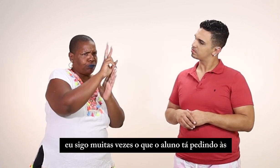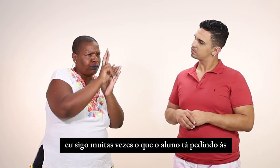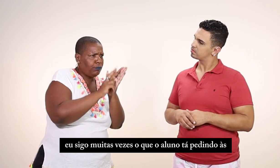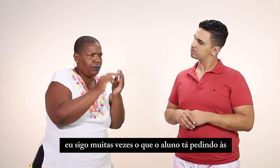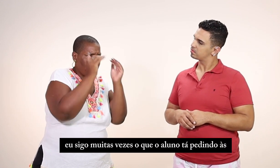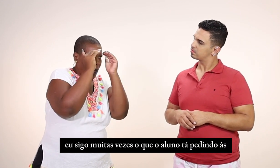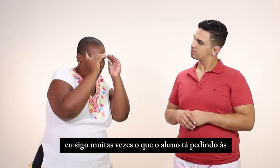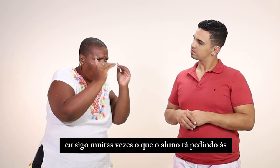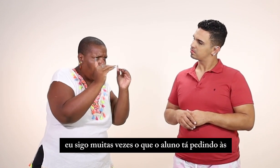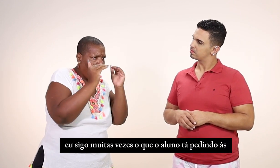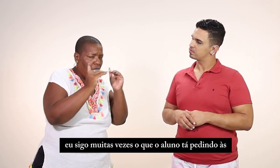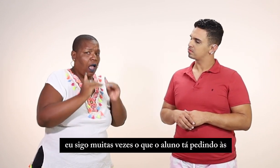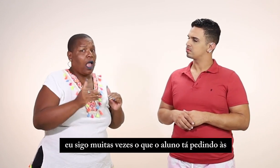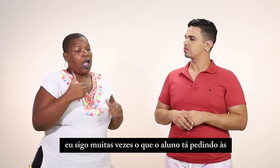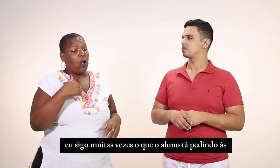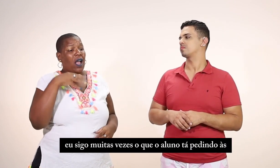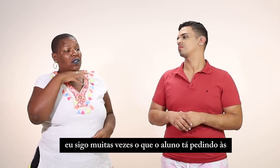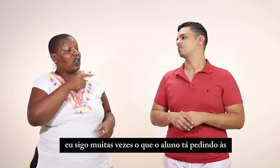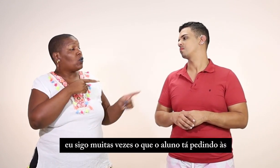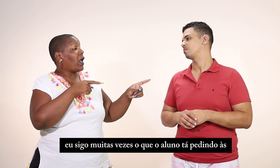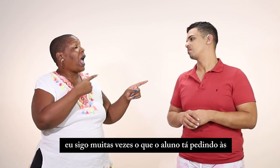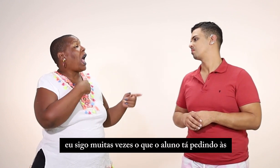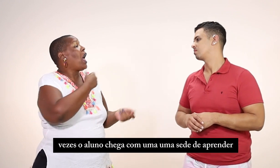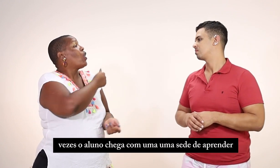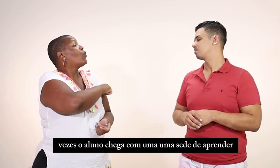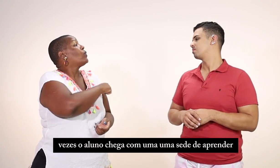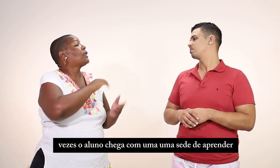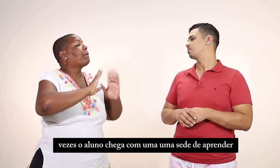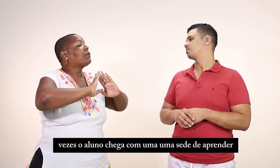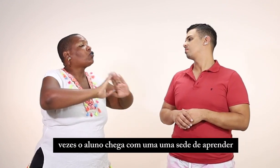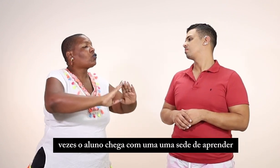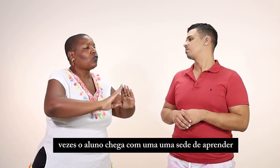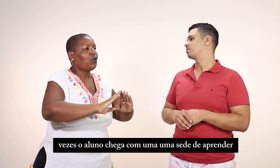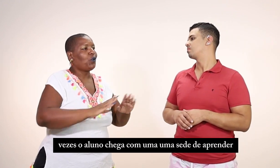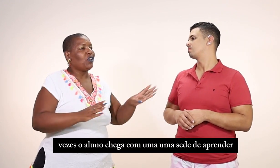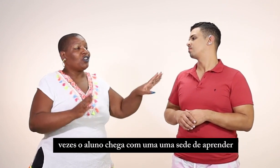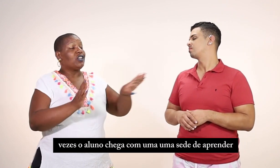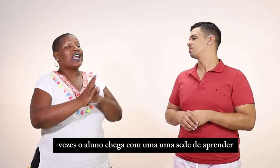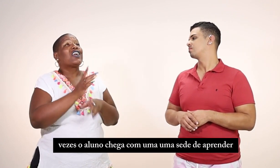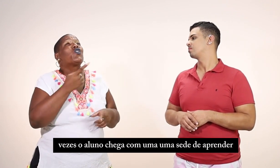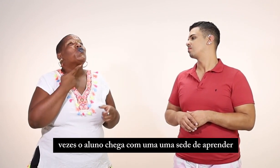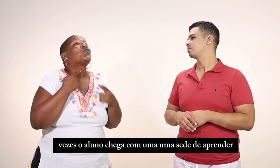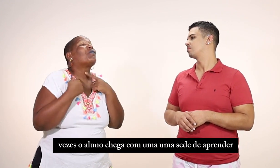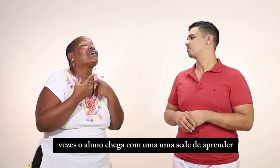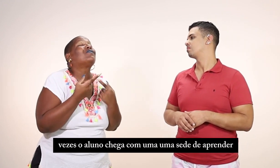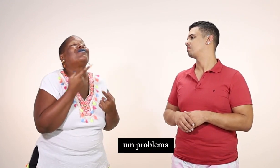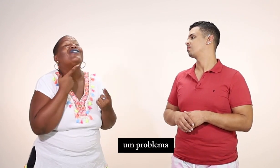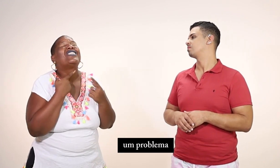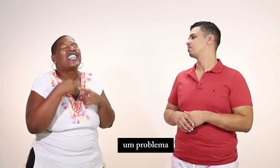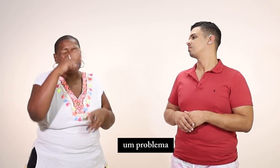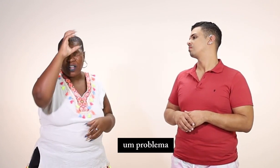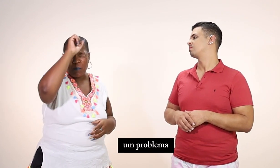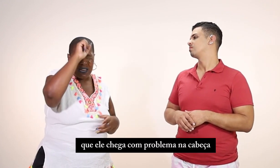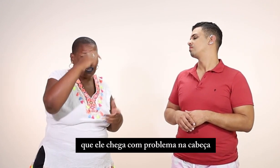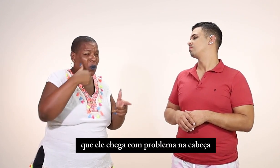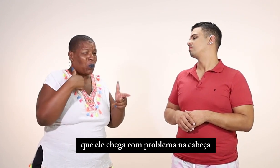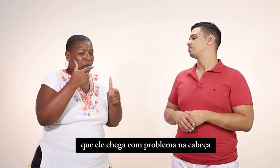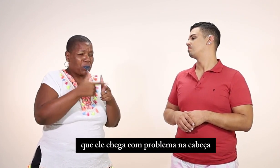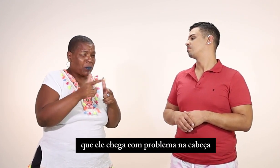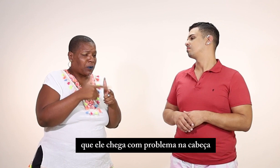sigo muitas vezes o que o aluno está pedindo. Às vezes o aluno chega com uma sede de aprender um problema, que ele chega com um problema